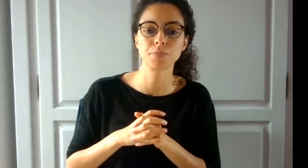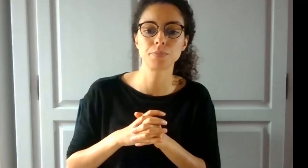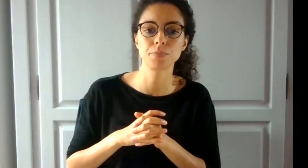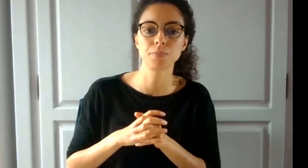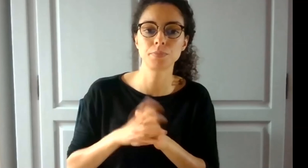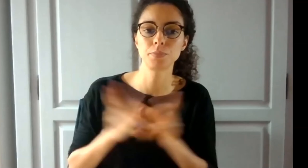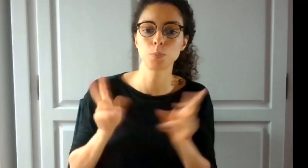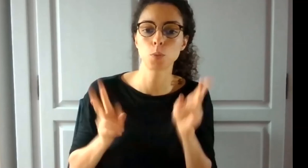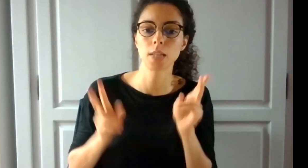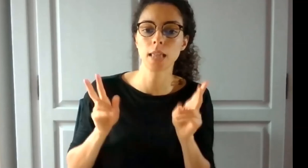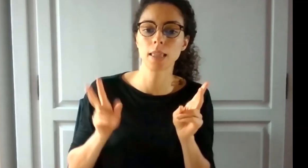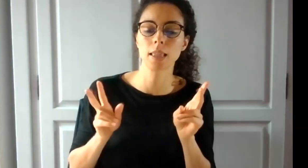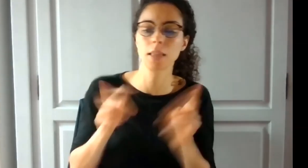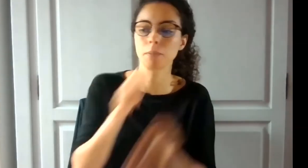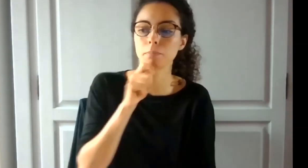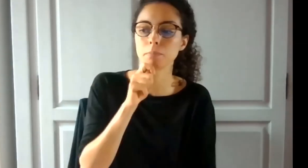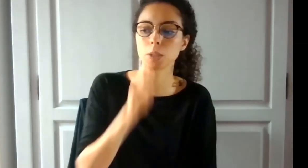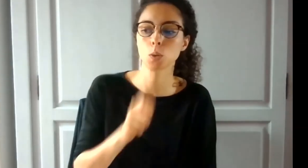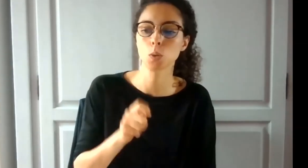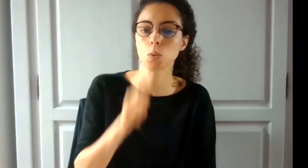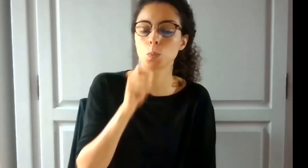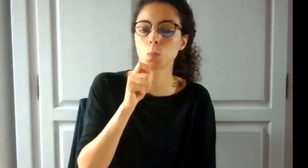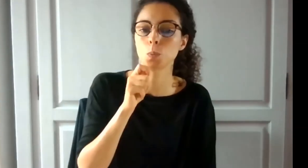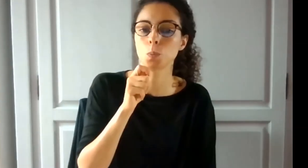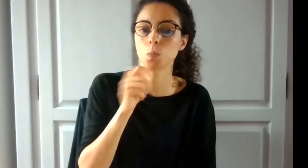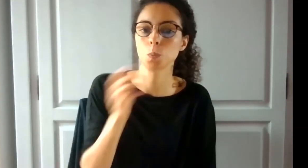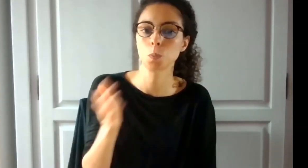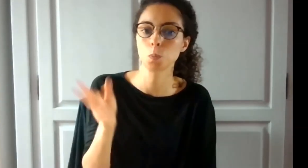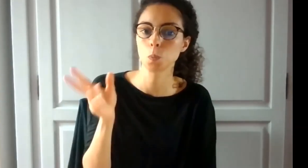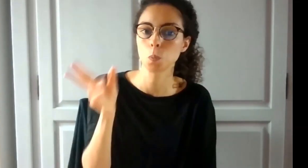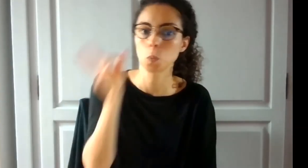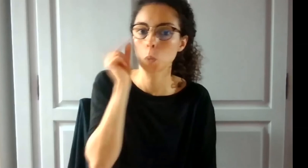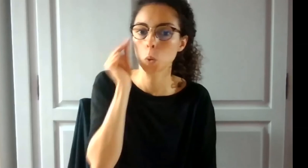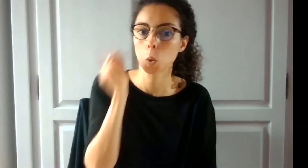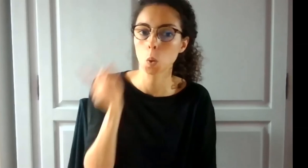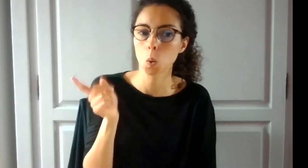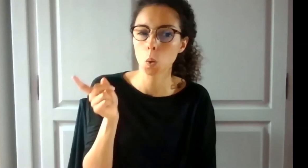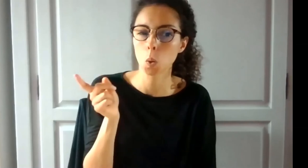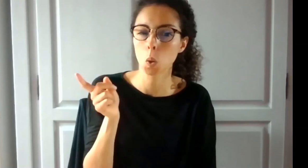Peut-être en attendant, je ne sais pas si vous nous entendez, Monsieur Anglade.